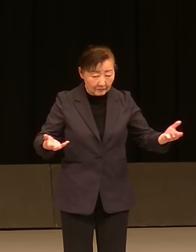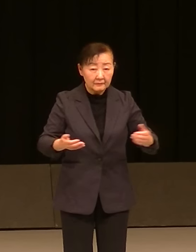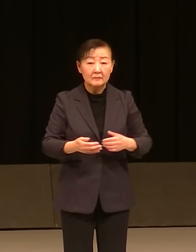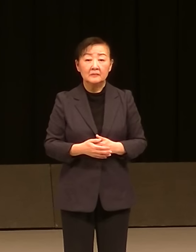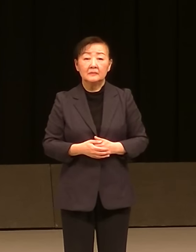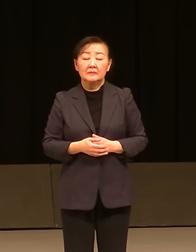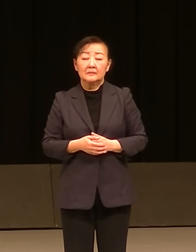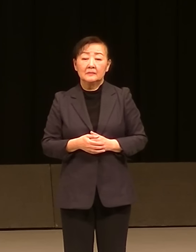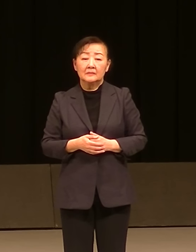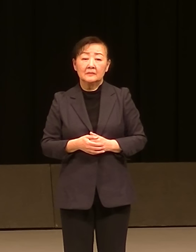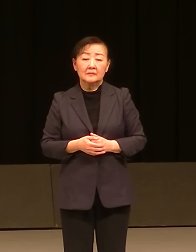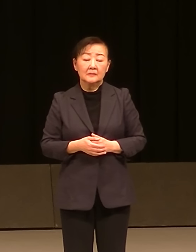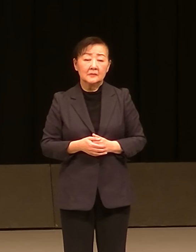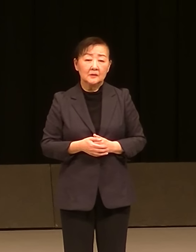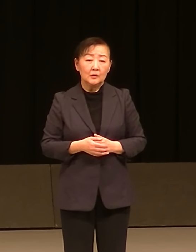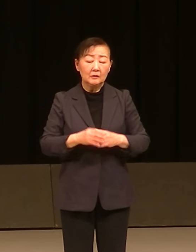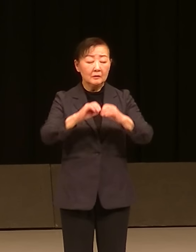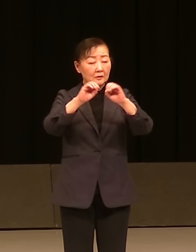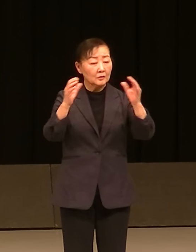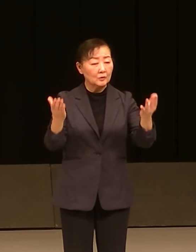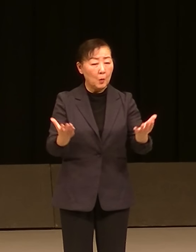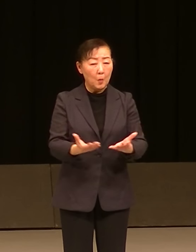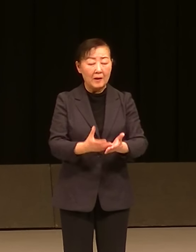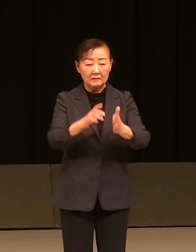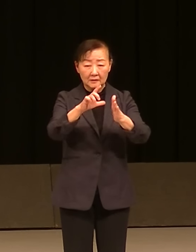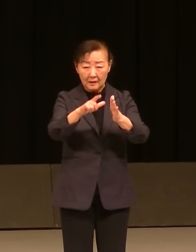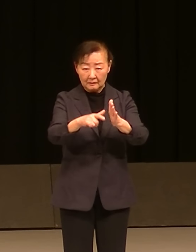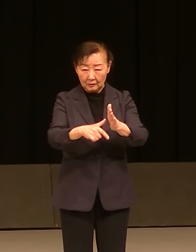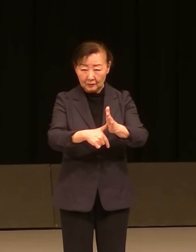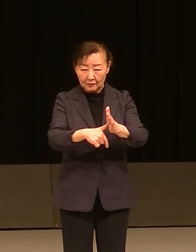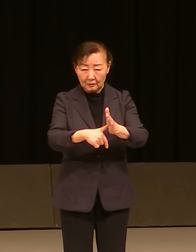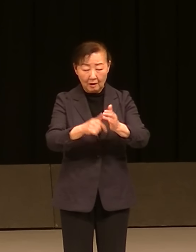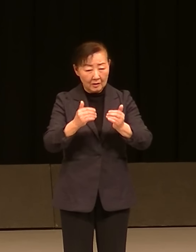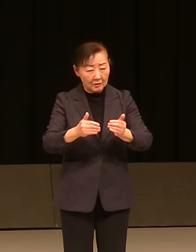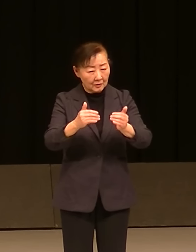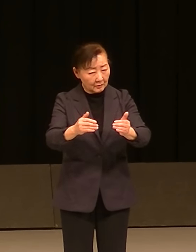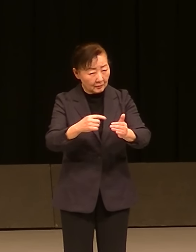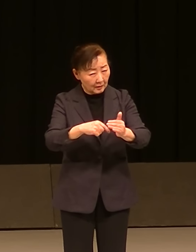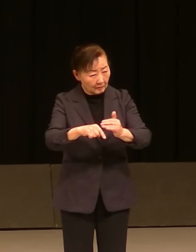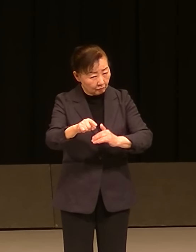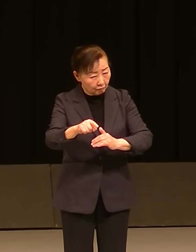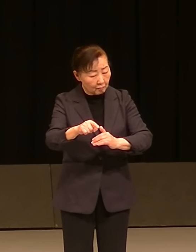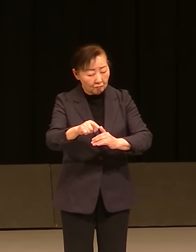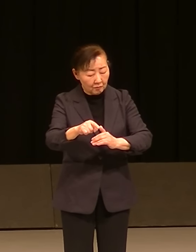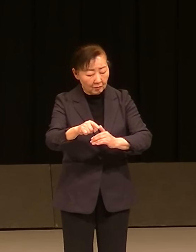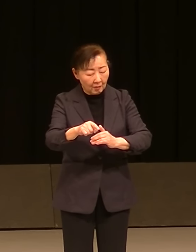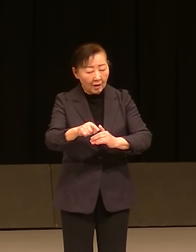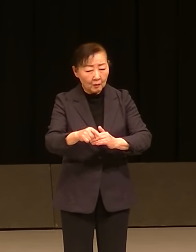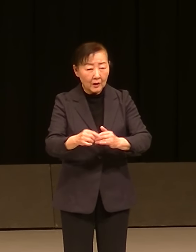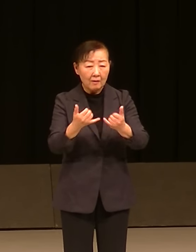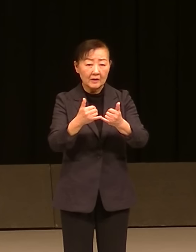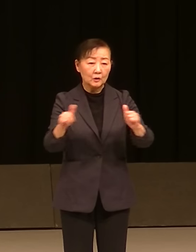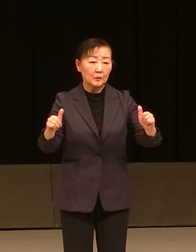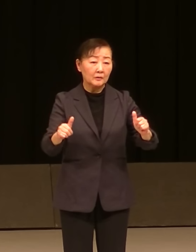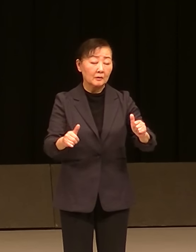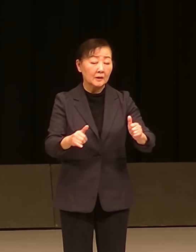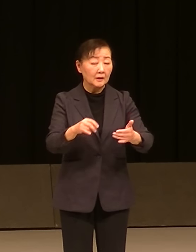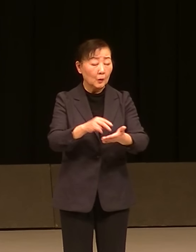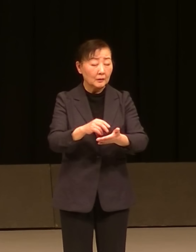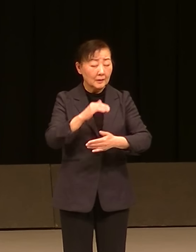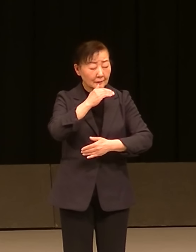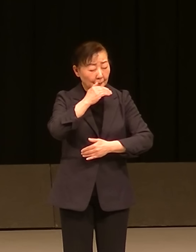うな、形でグローバル時代というものが、進んでいけば、それは本当に人類にとって、素晴らしい時代